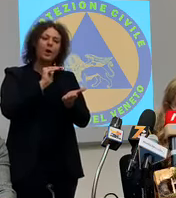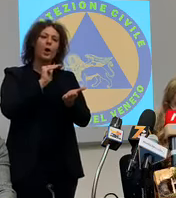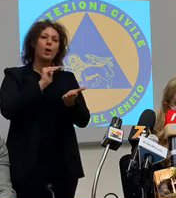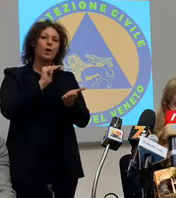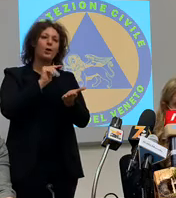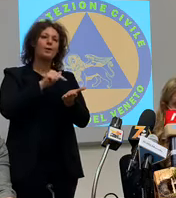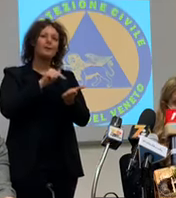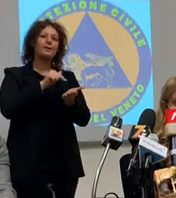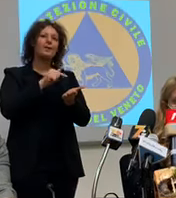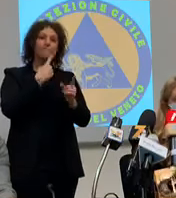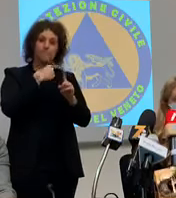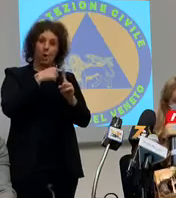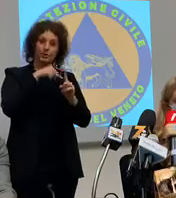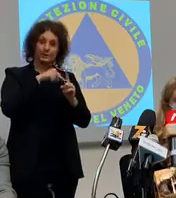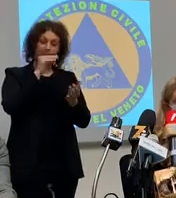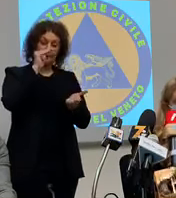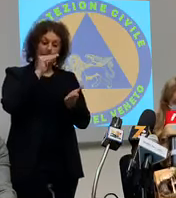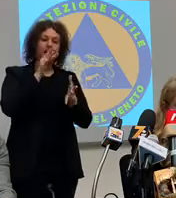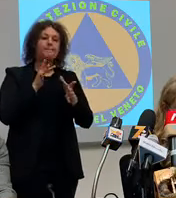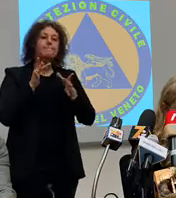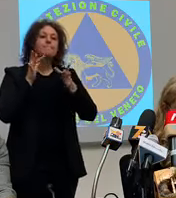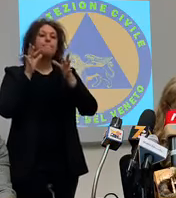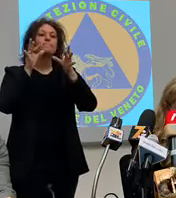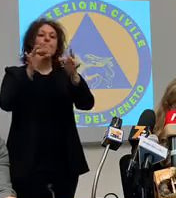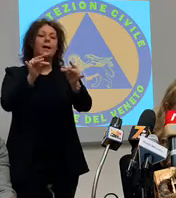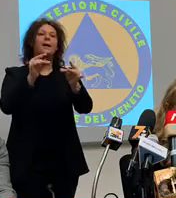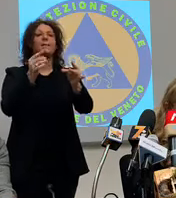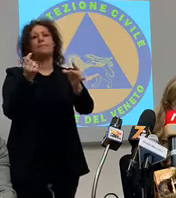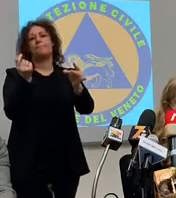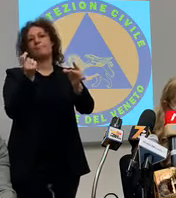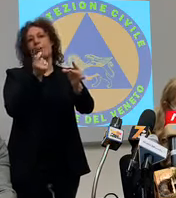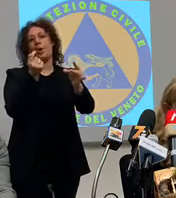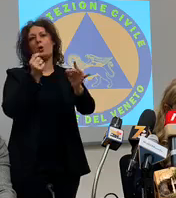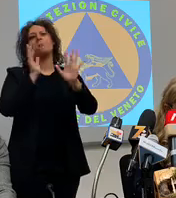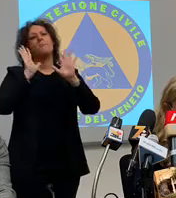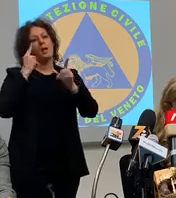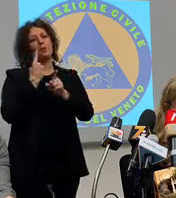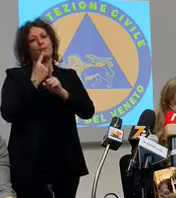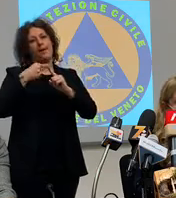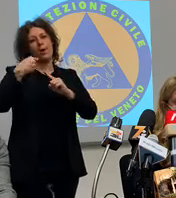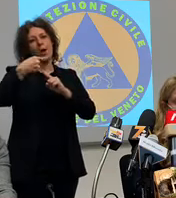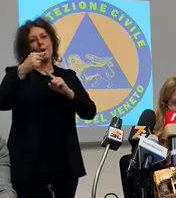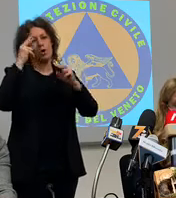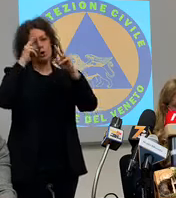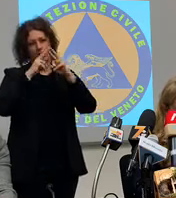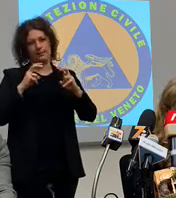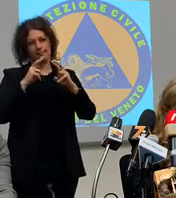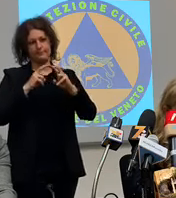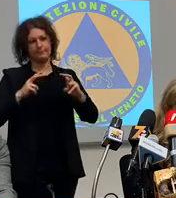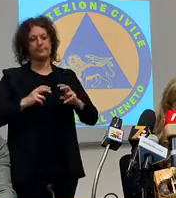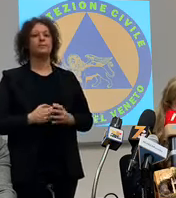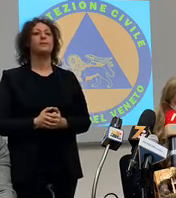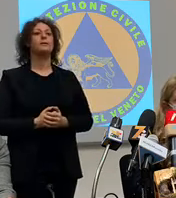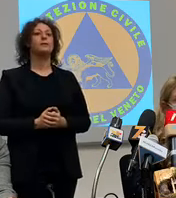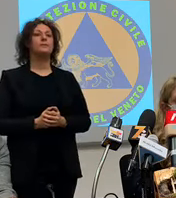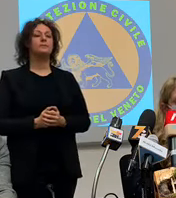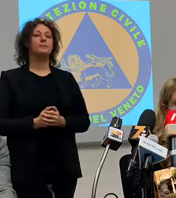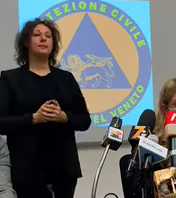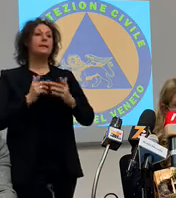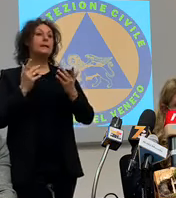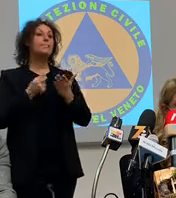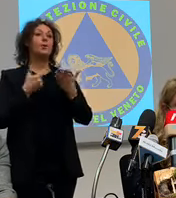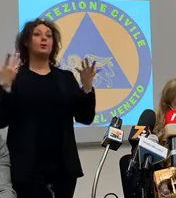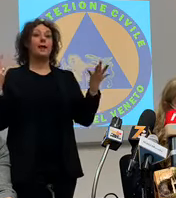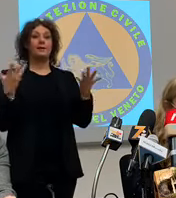di diffusione del contagio però questo ancora si deve verificare è chiaro che è molto importante che quando un